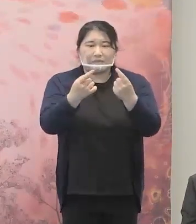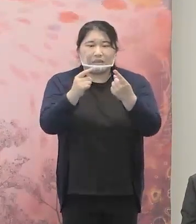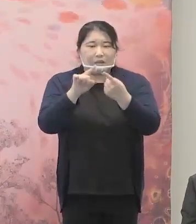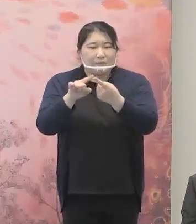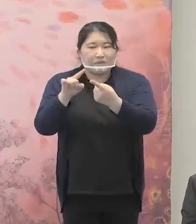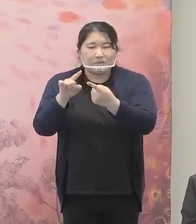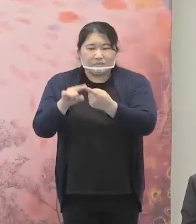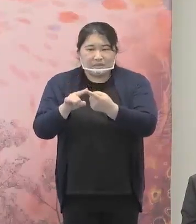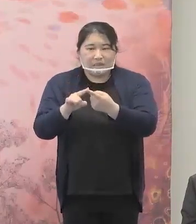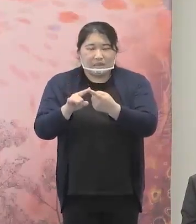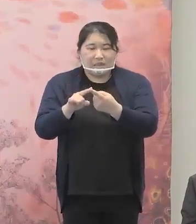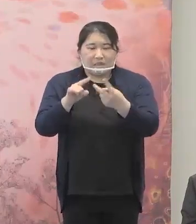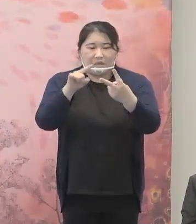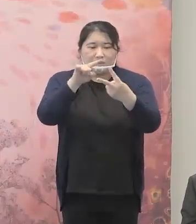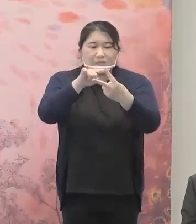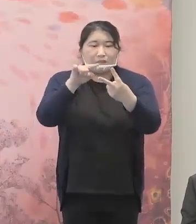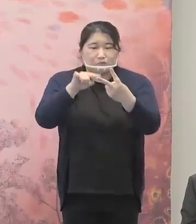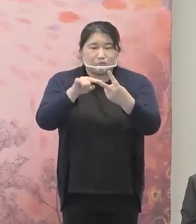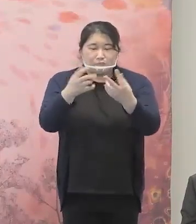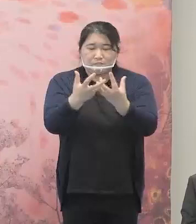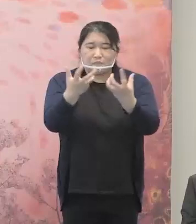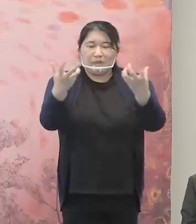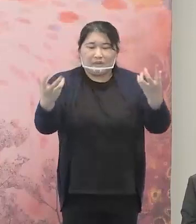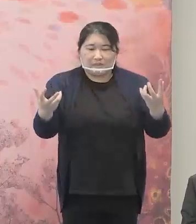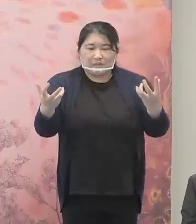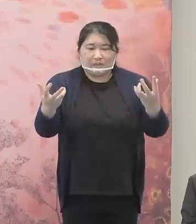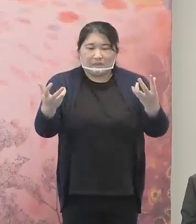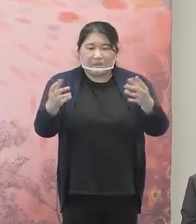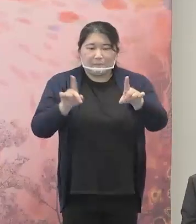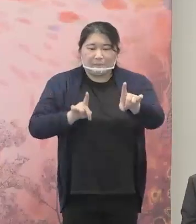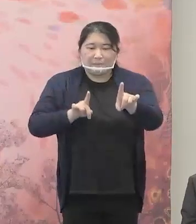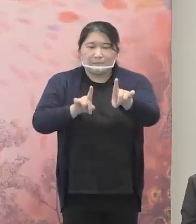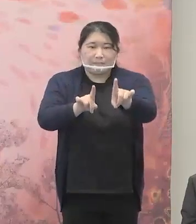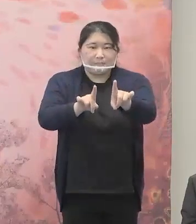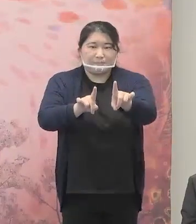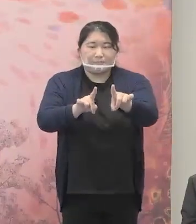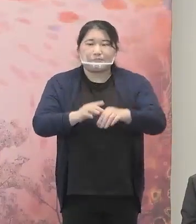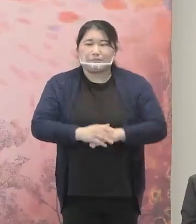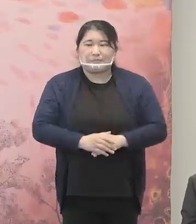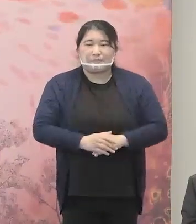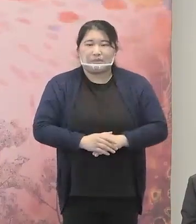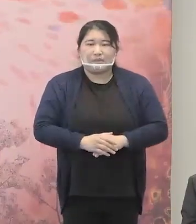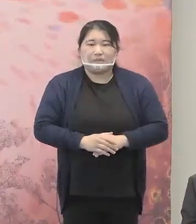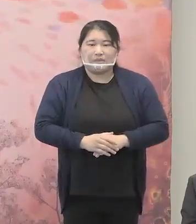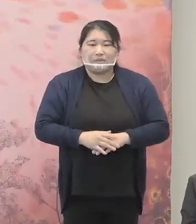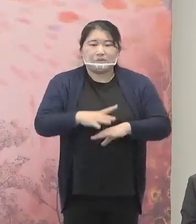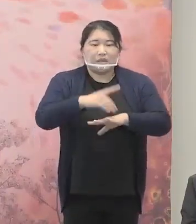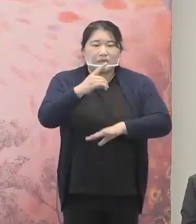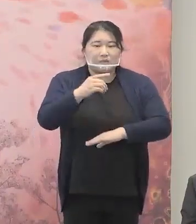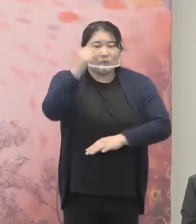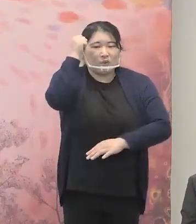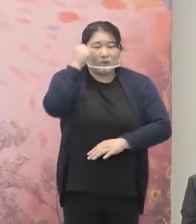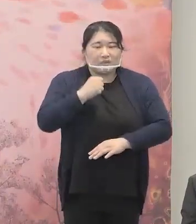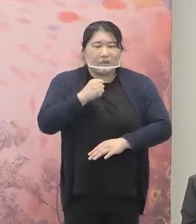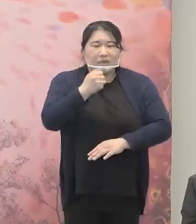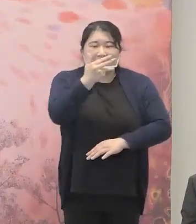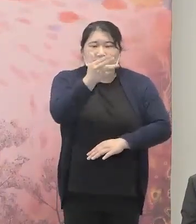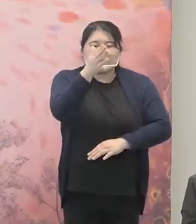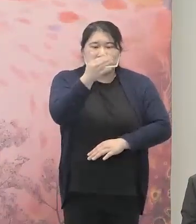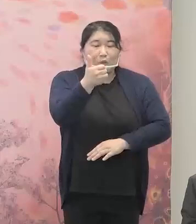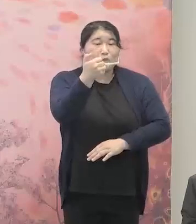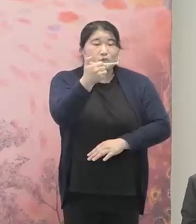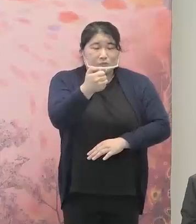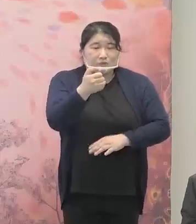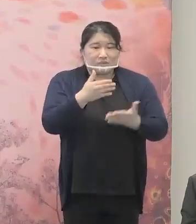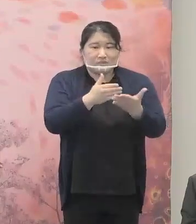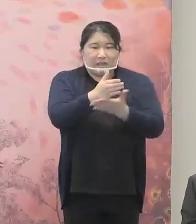のウェーブ波に分けて発送いたします。ですので第1ウェーブのフルマラソンが8時50分の号砲ということになります